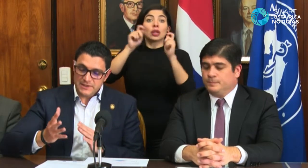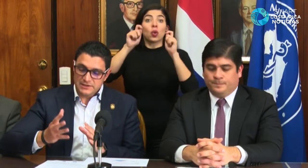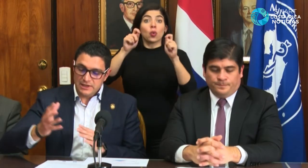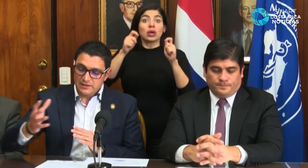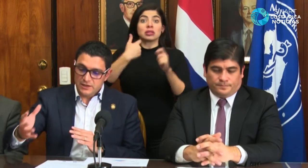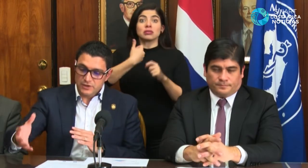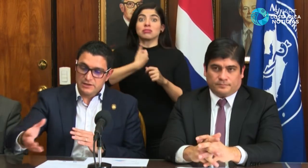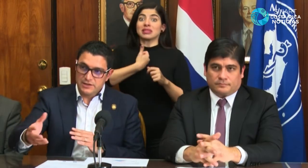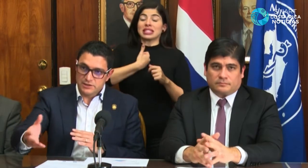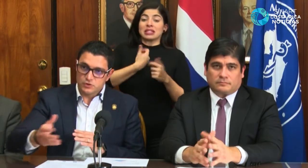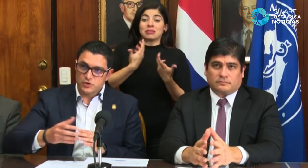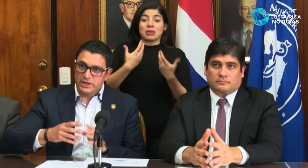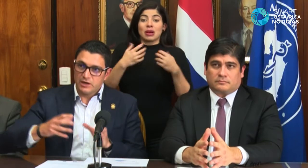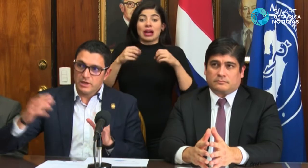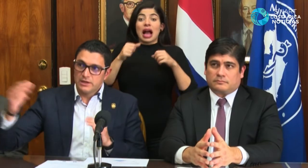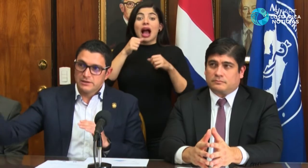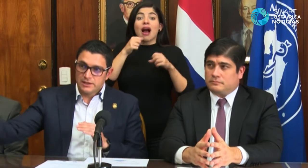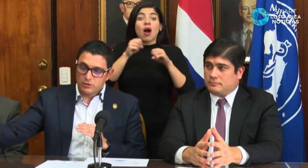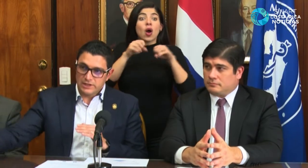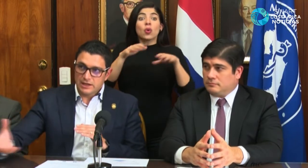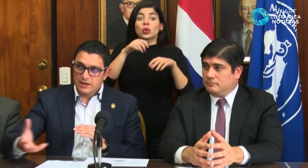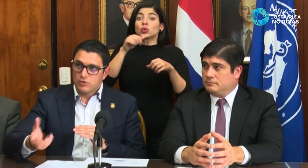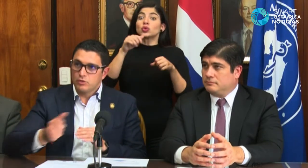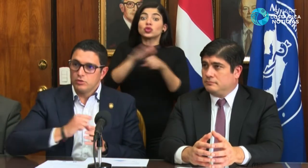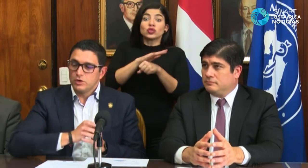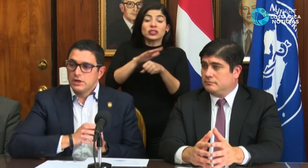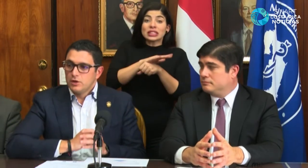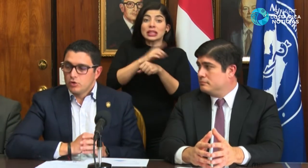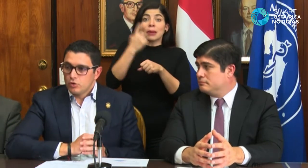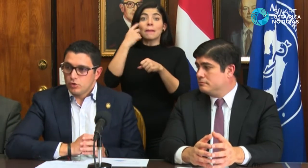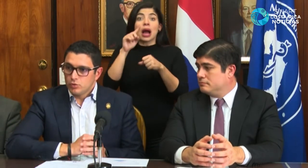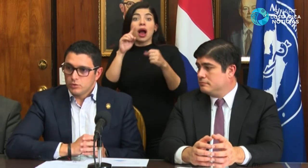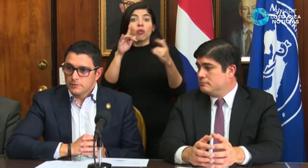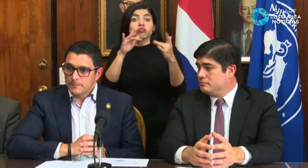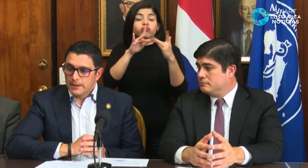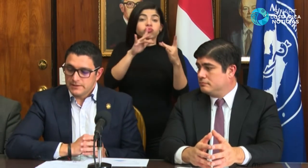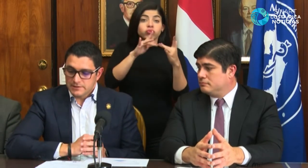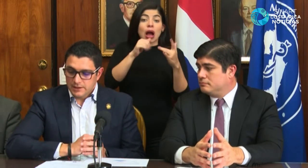la capacidad en la red de distribución de agua de conectarla con un